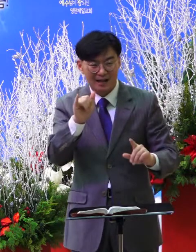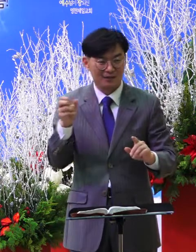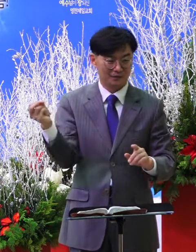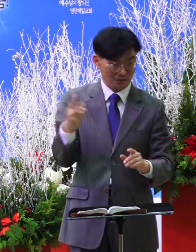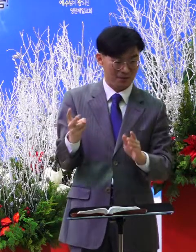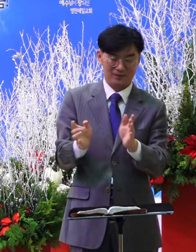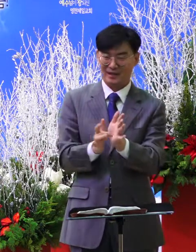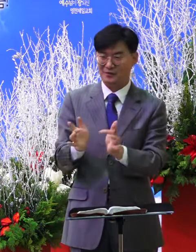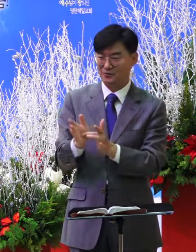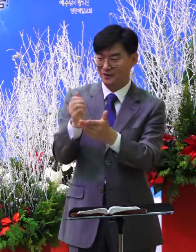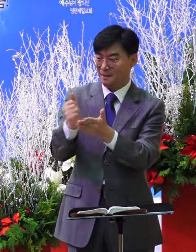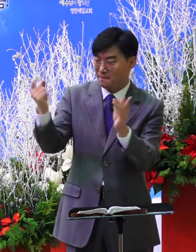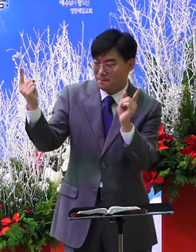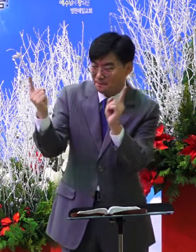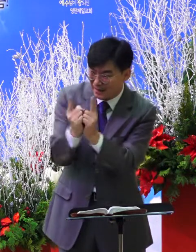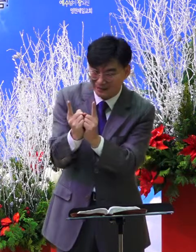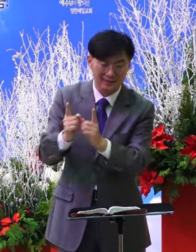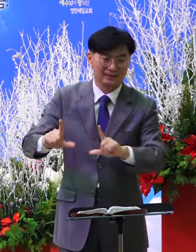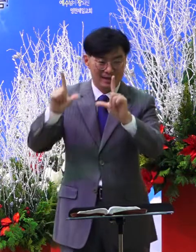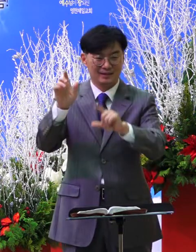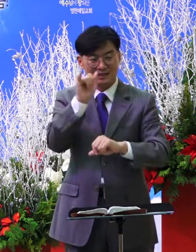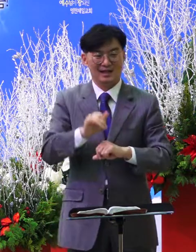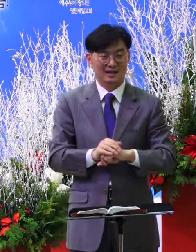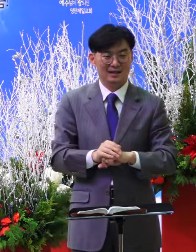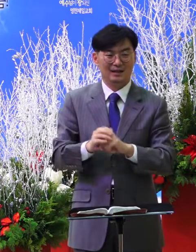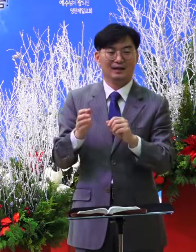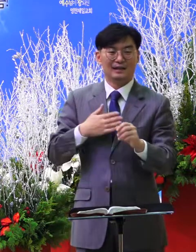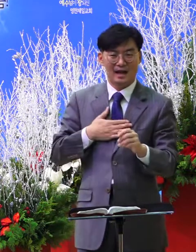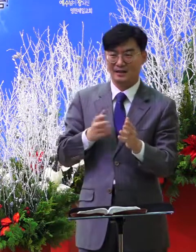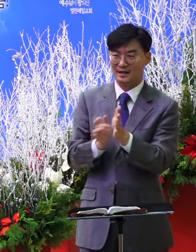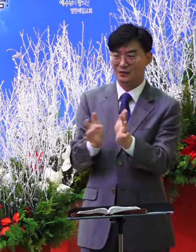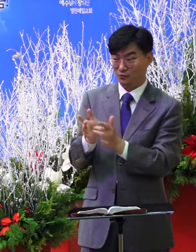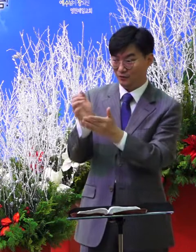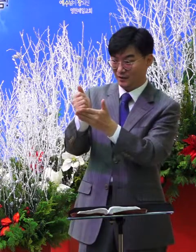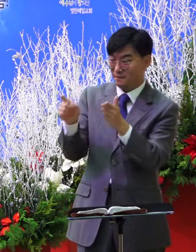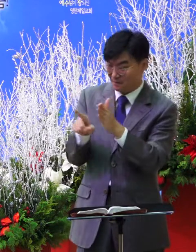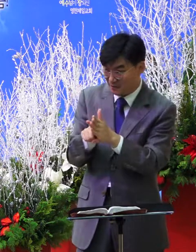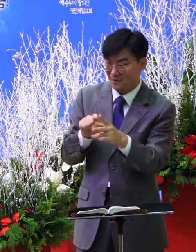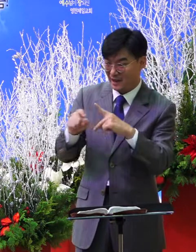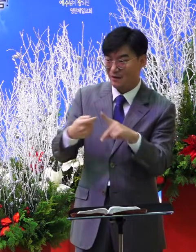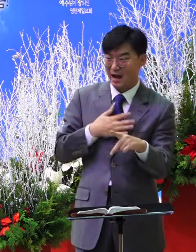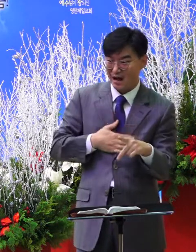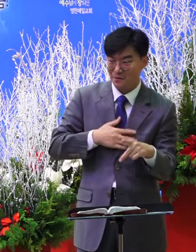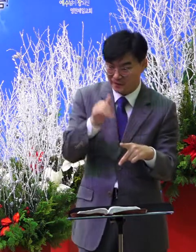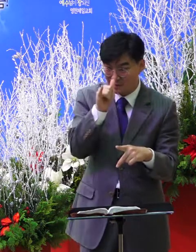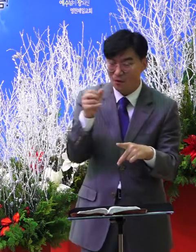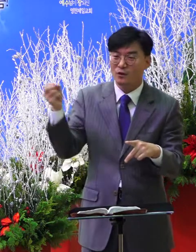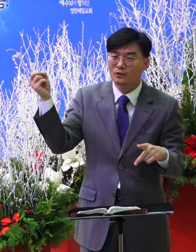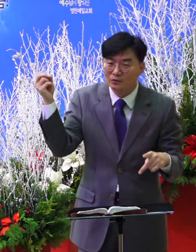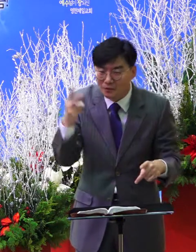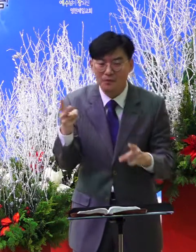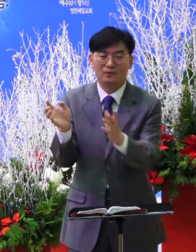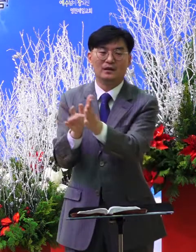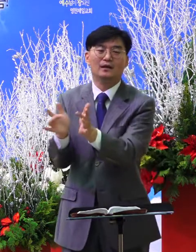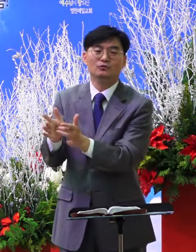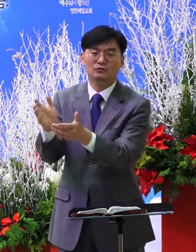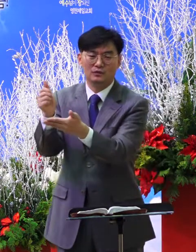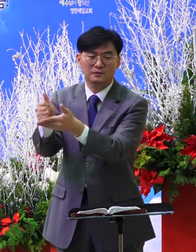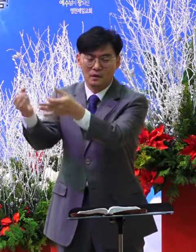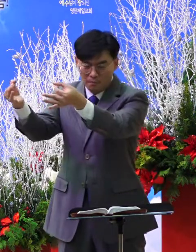아니라 우리도 주님께 아신 바가 되는, 주님께서도 정말 우리를 아는 그런 삶, 그렇게